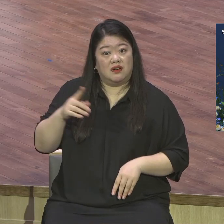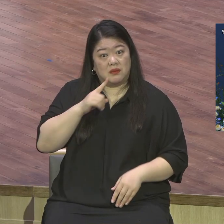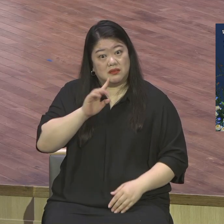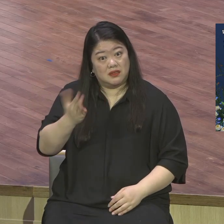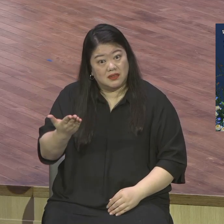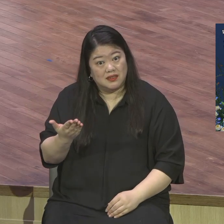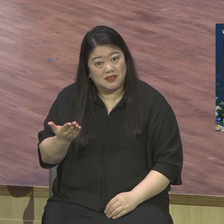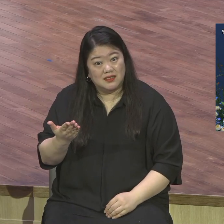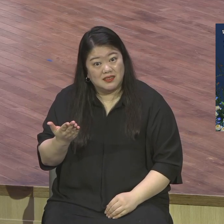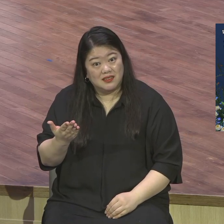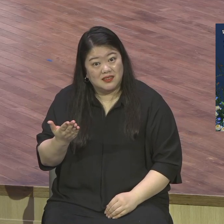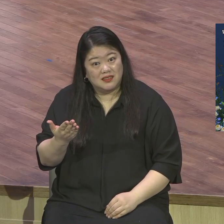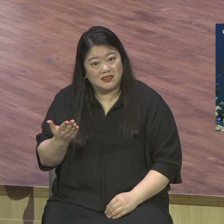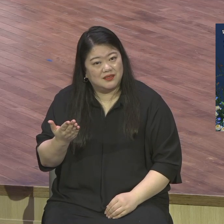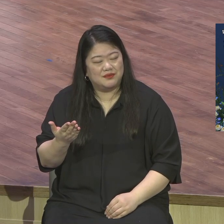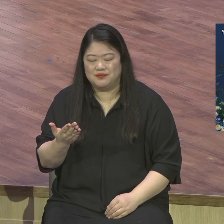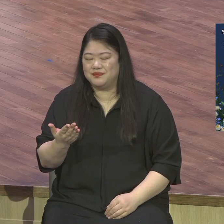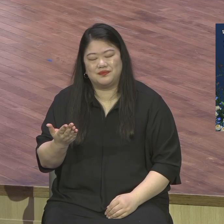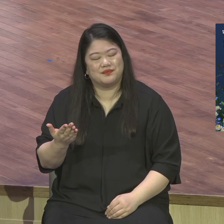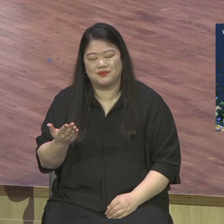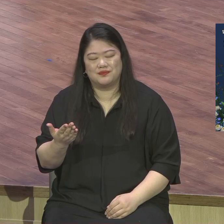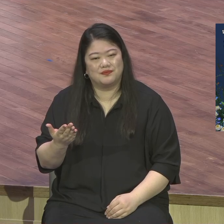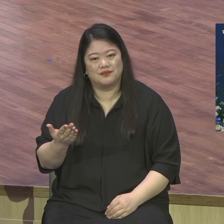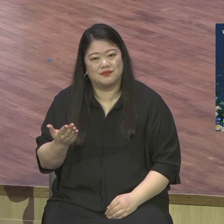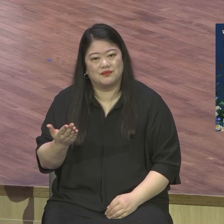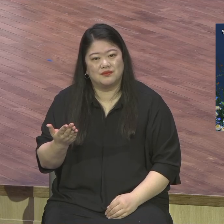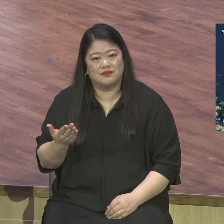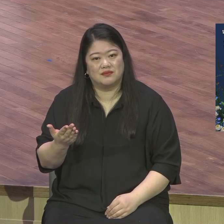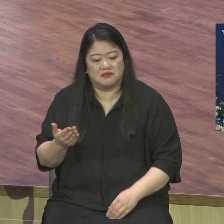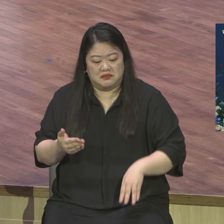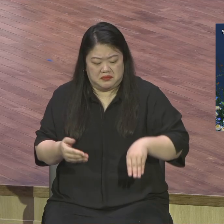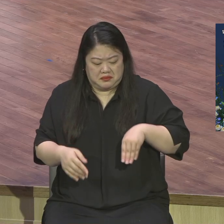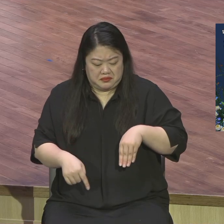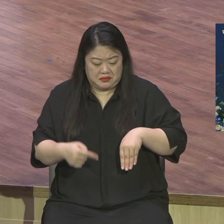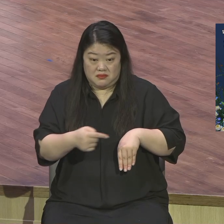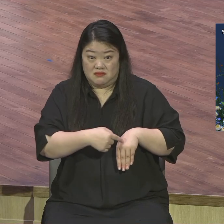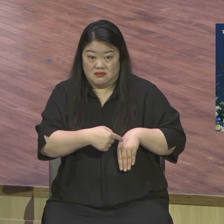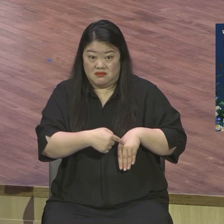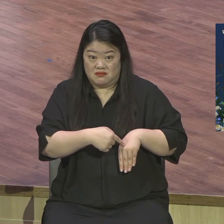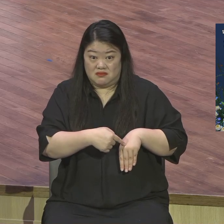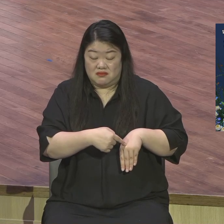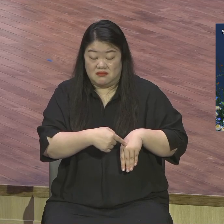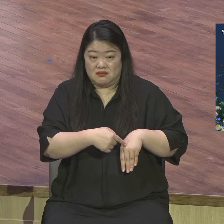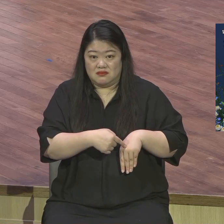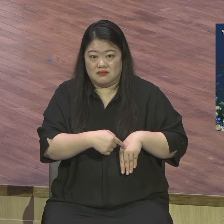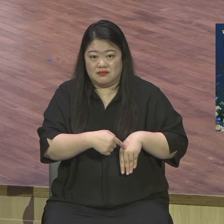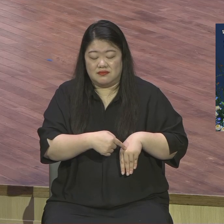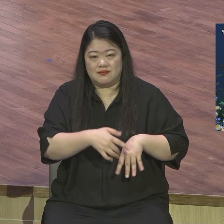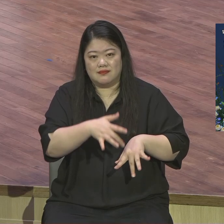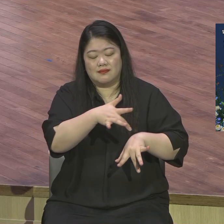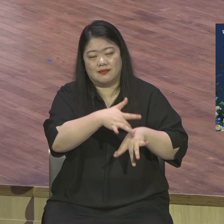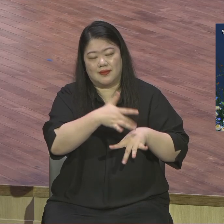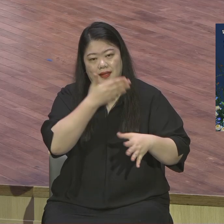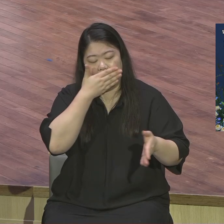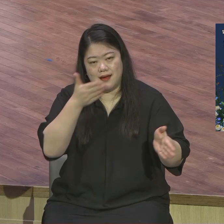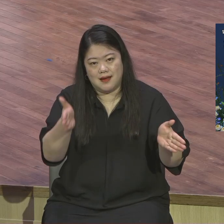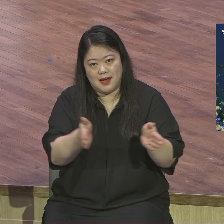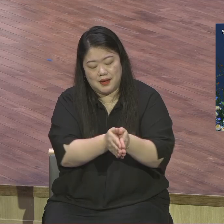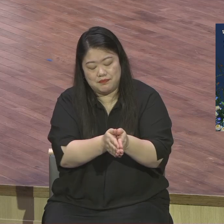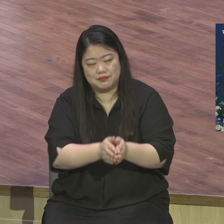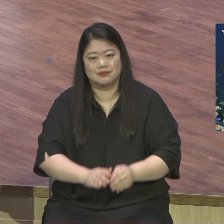복음을 말하지 못하도록 무능하게 만들어 보이는 사단의 전략